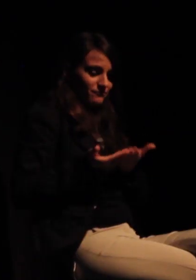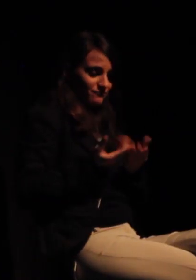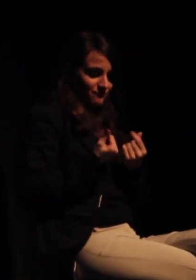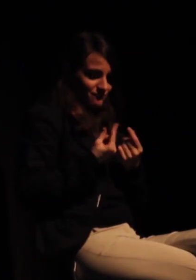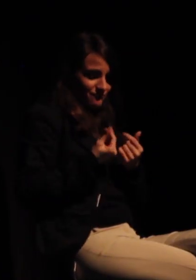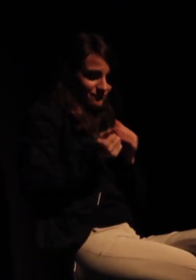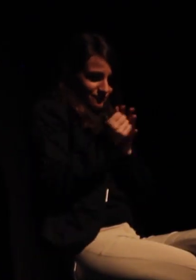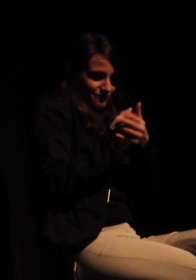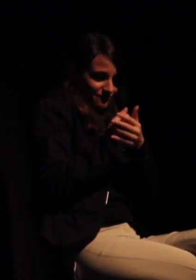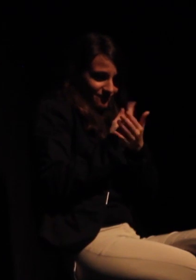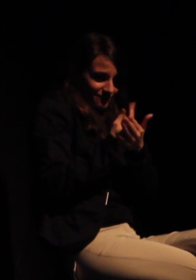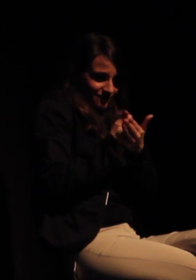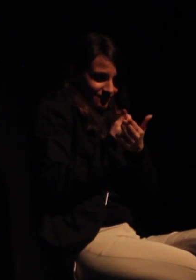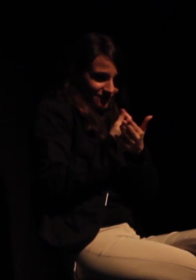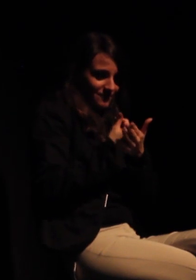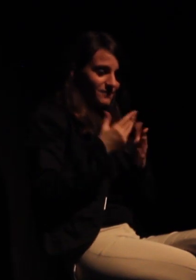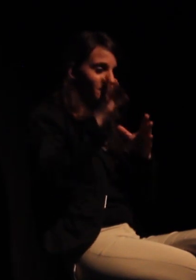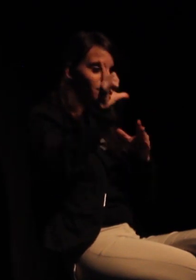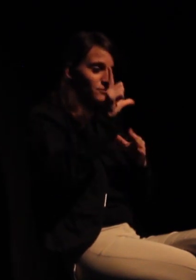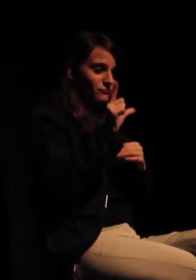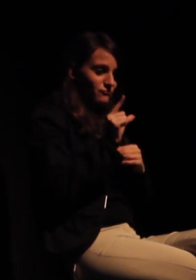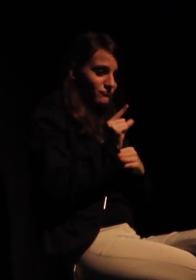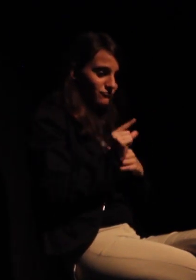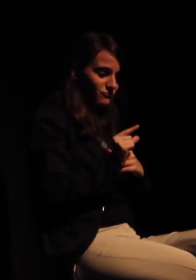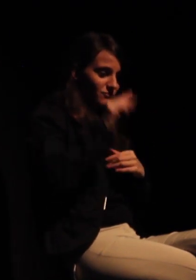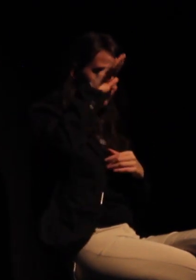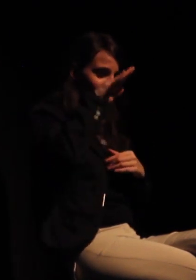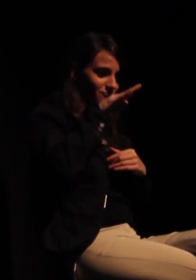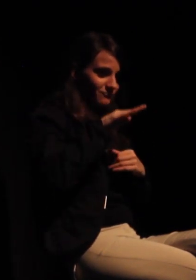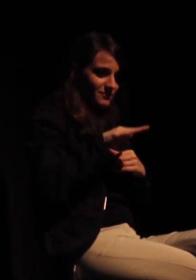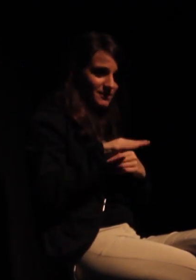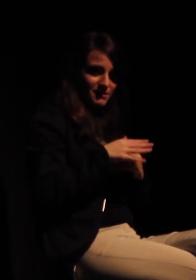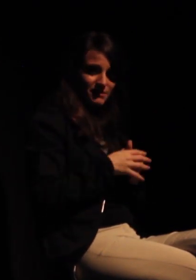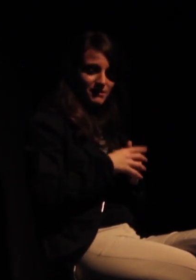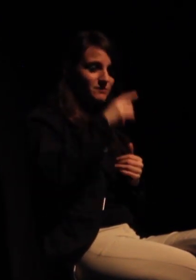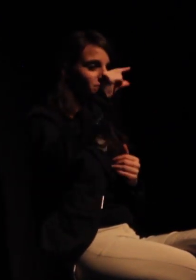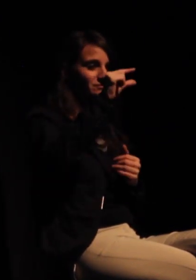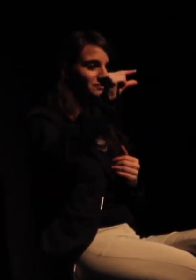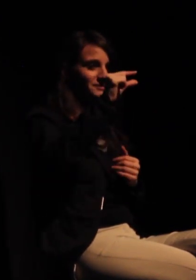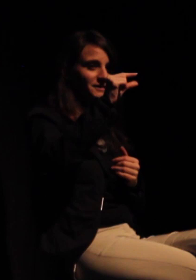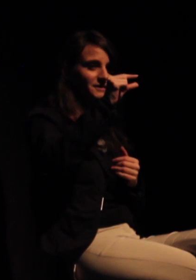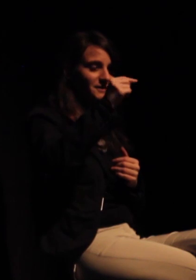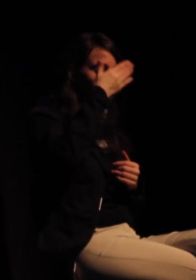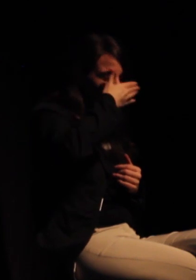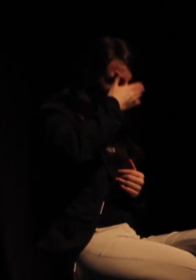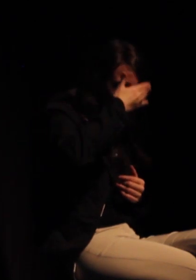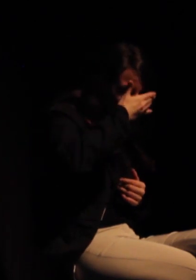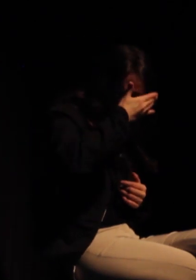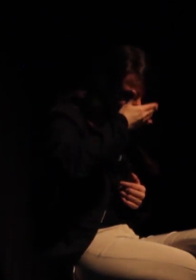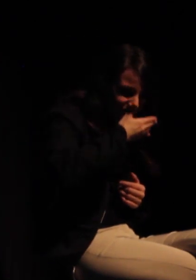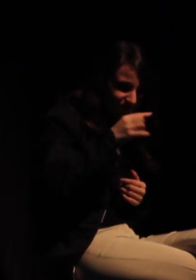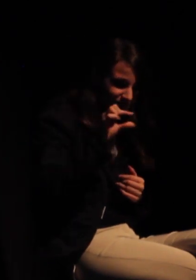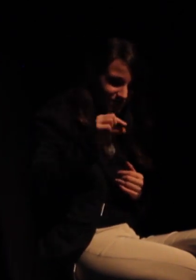cada suborno, diminuem alguns centímetros. Portanto, a maioria é desse tamanho e a gente não vê.